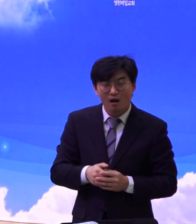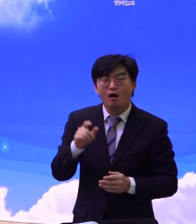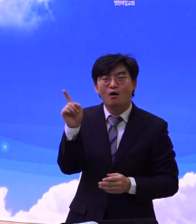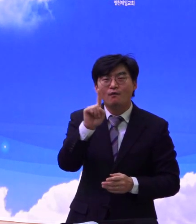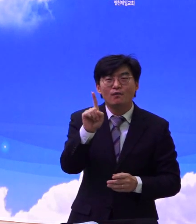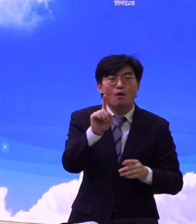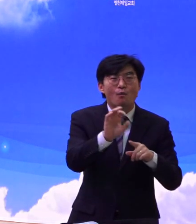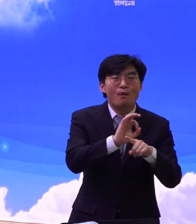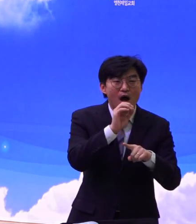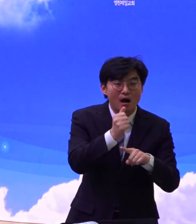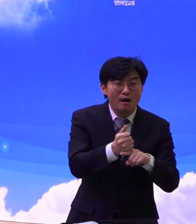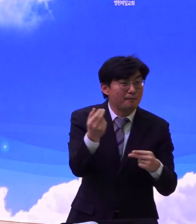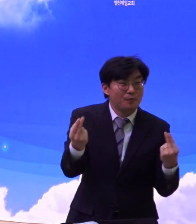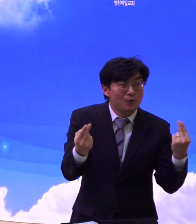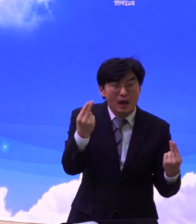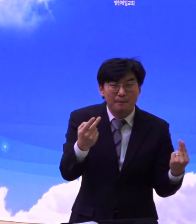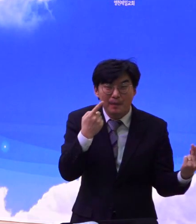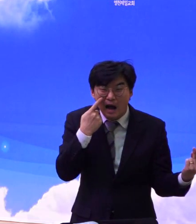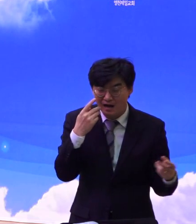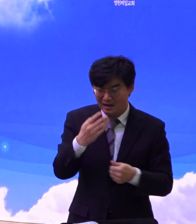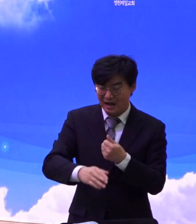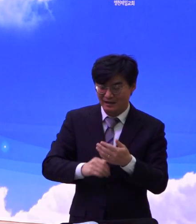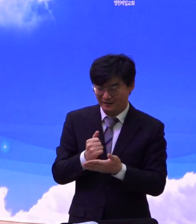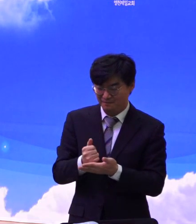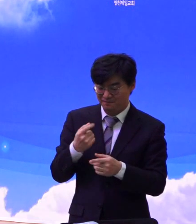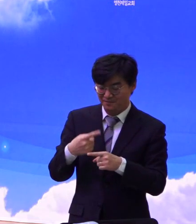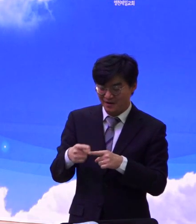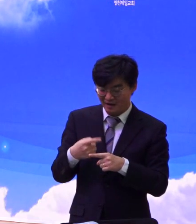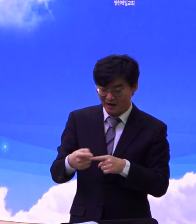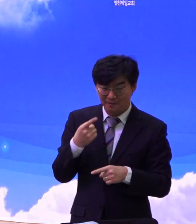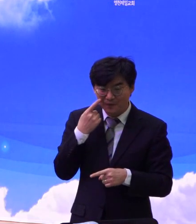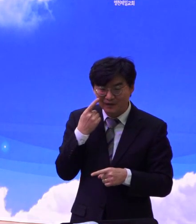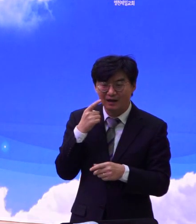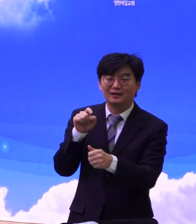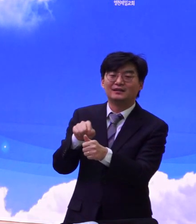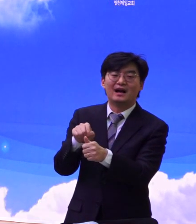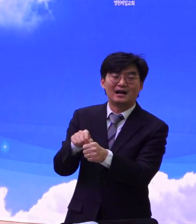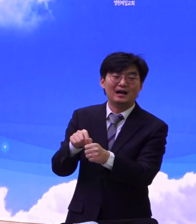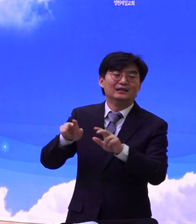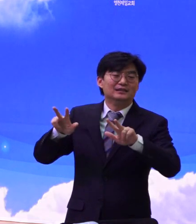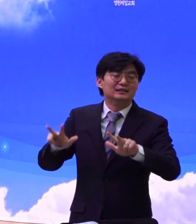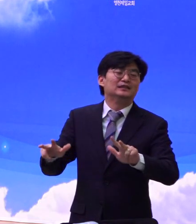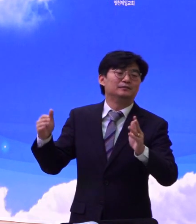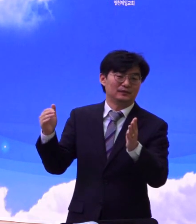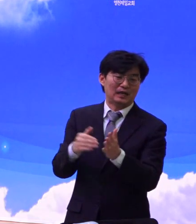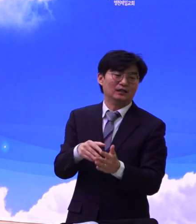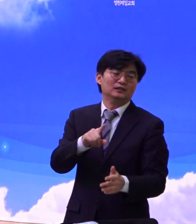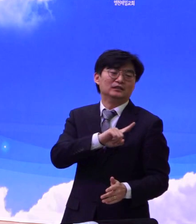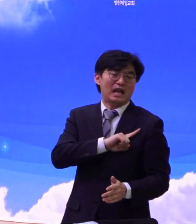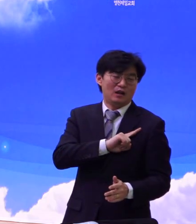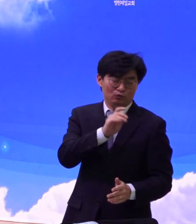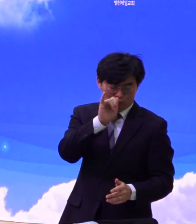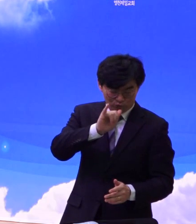중에도 이런 왕이 없었다. 하나님이 평가하시는 것이죠. 하나님 보시기에 다시 말하면